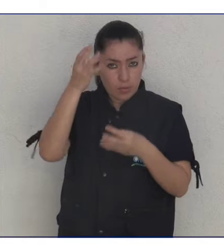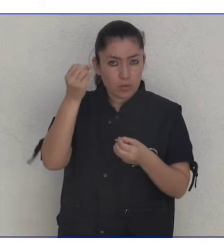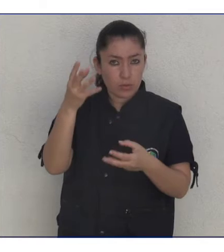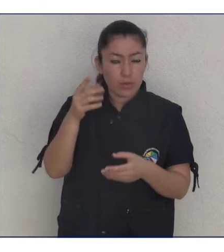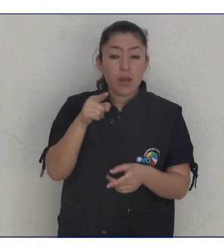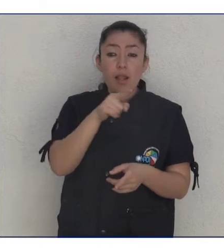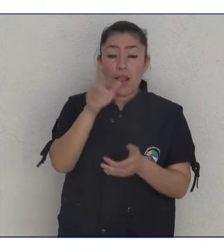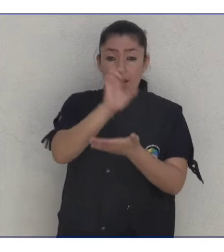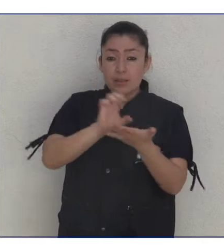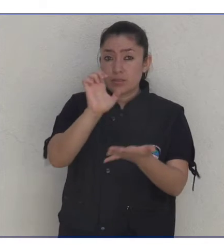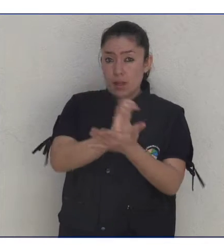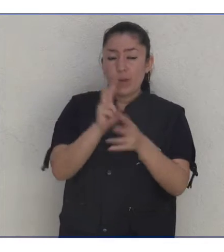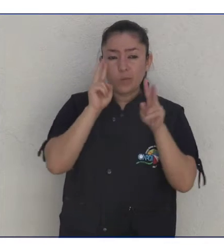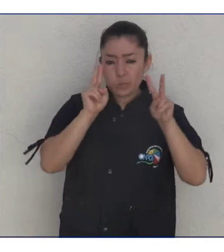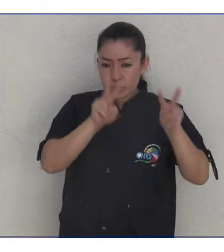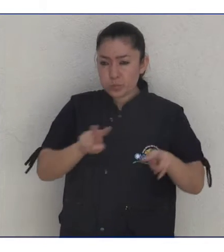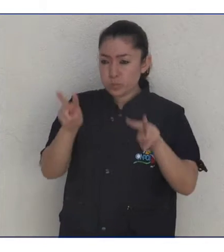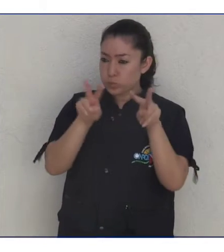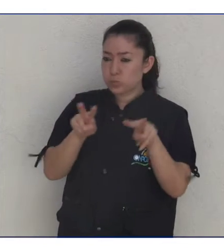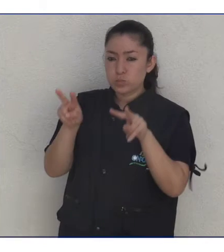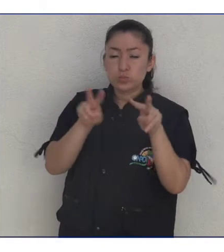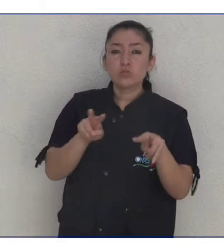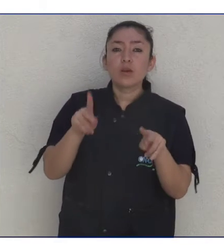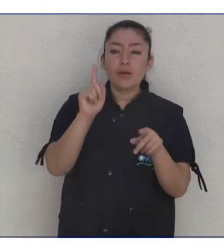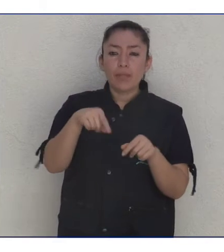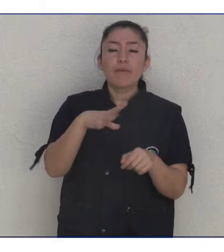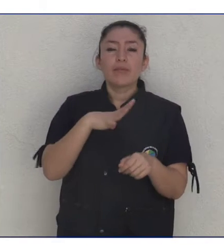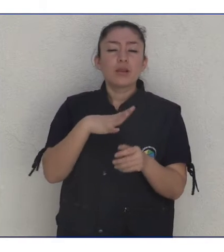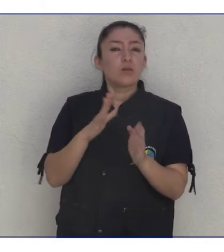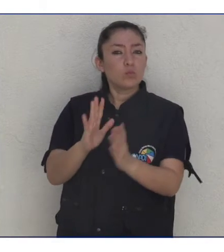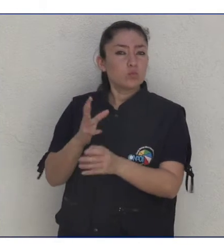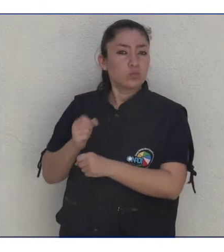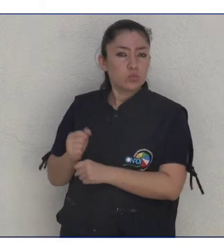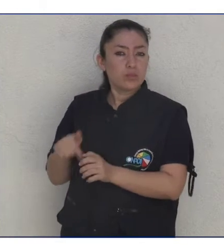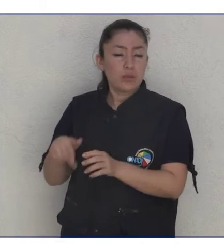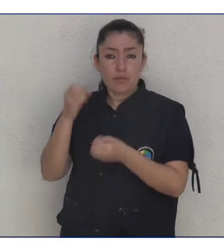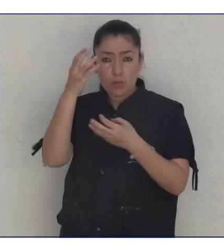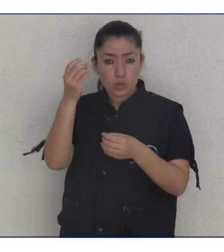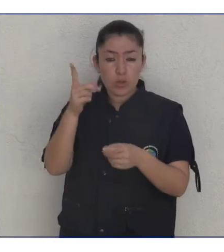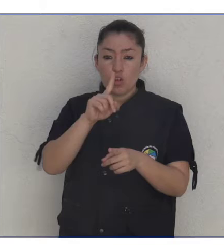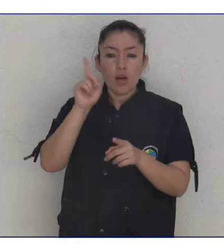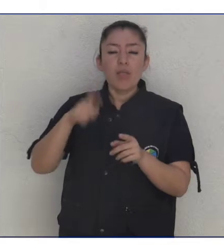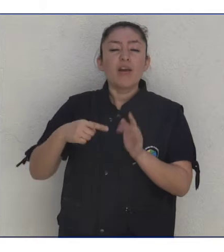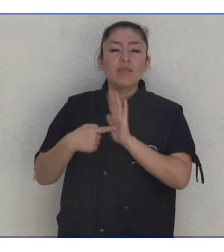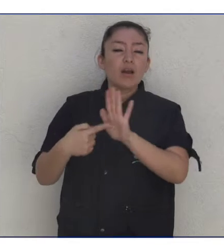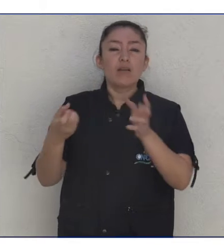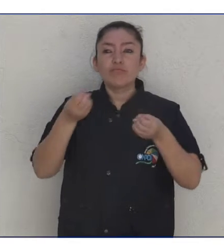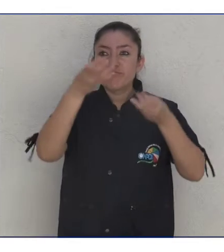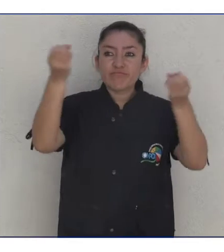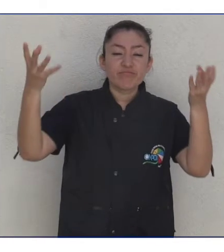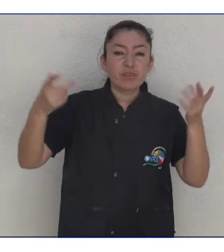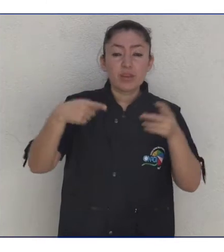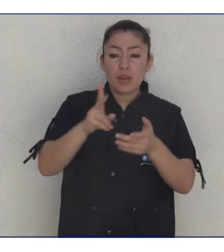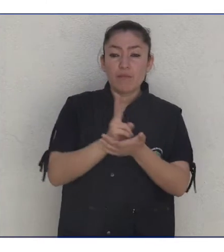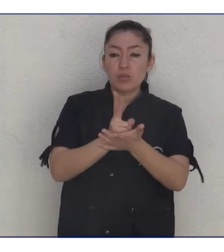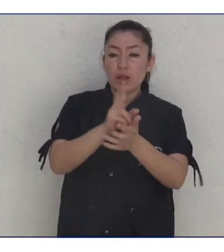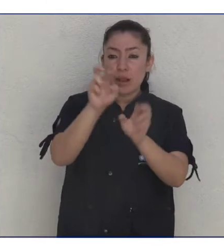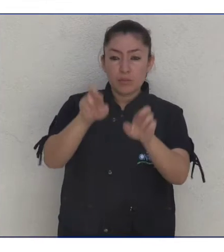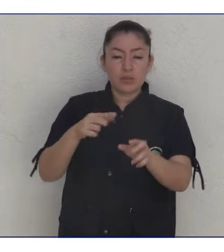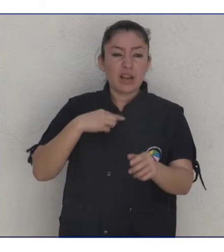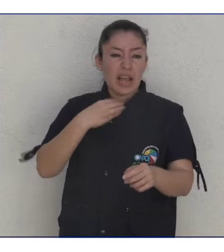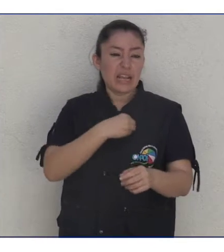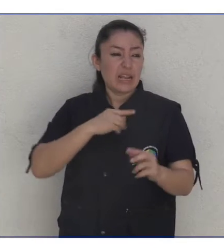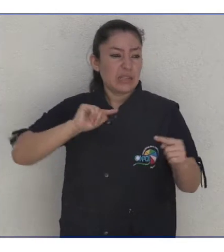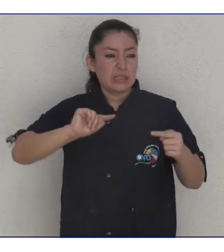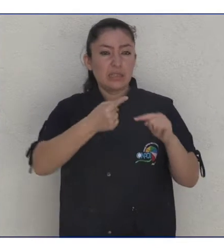El Estado vigilará que, en caso de que se otorgue el consentimiento expreso, no se incurra en ningún momento en vicio de la voluntad